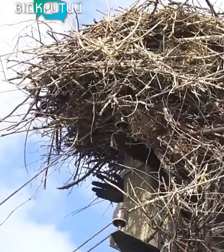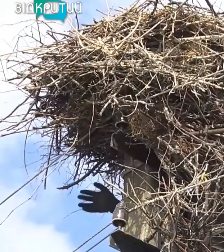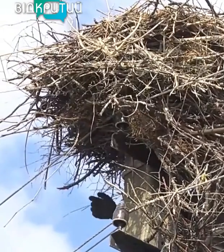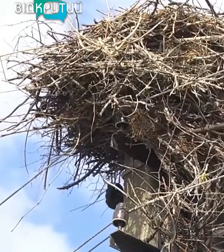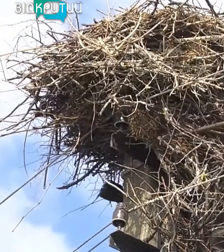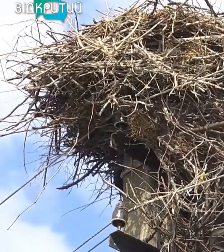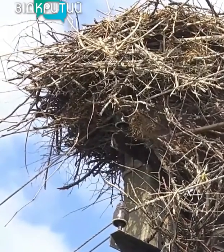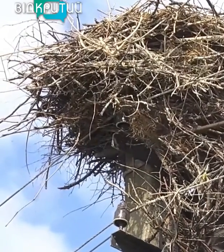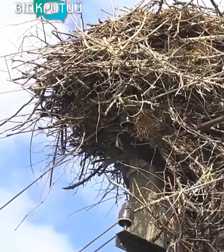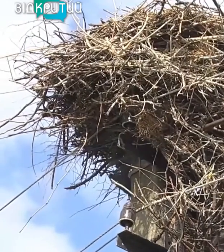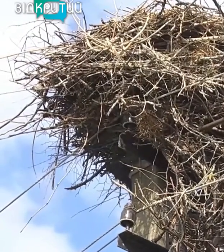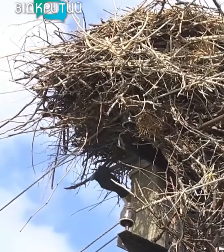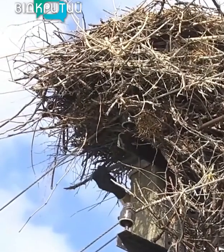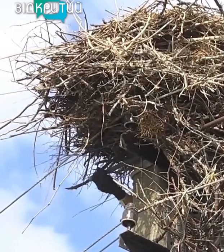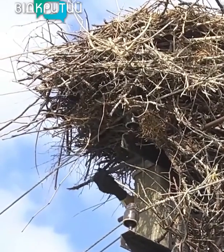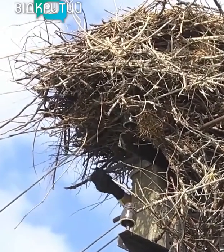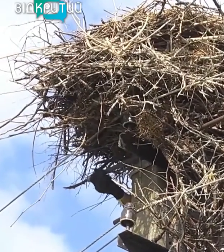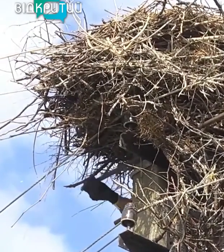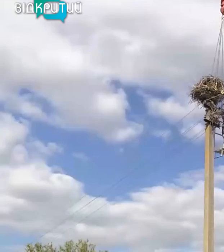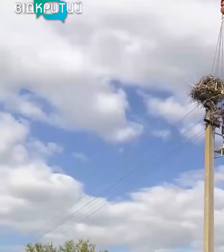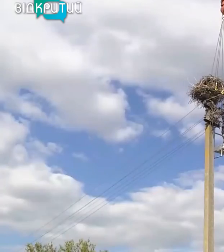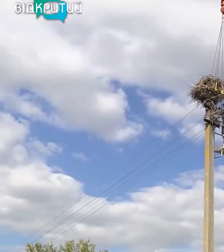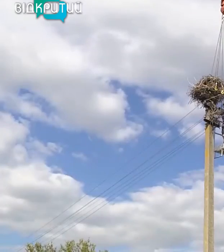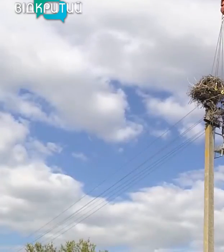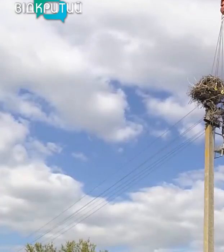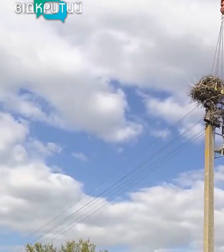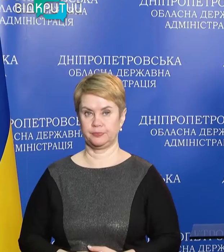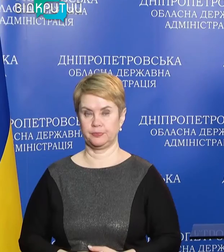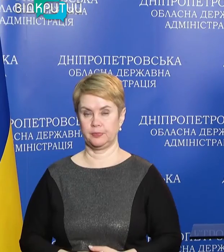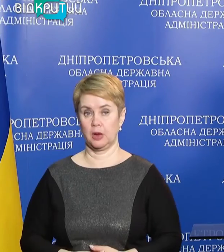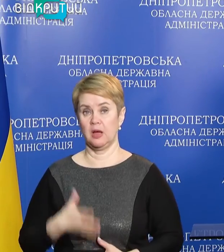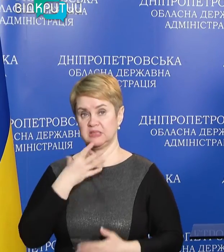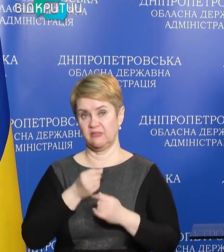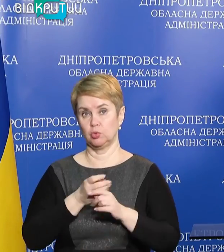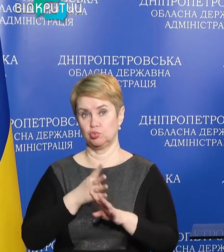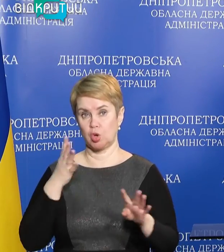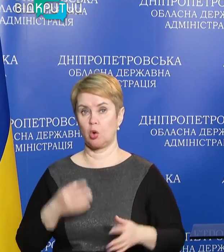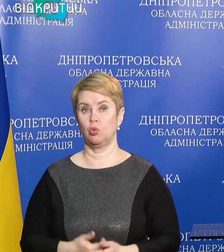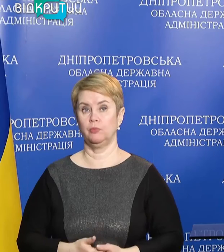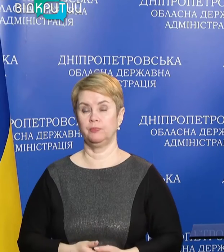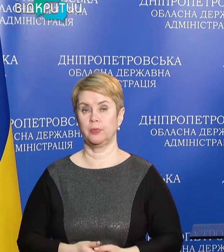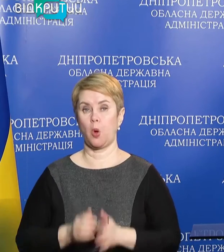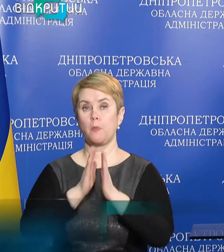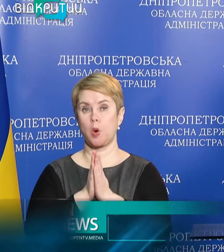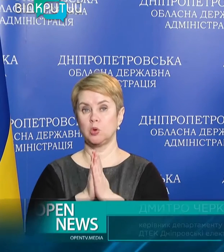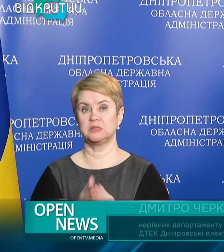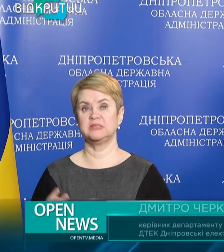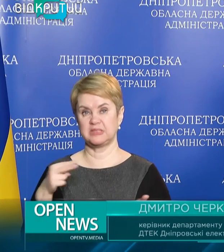5 мільйонів кіловат. Це приблизно 50 мільйонів гривень. В свою чергу